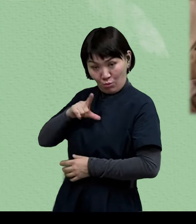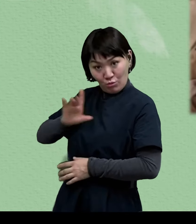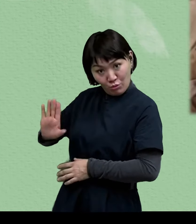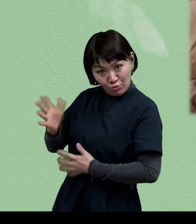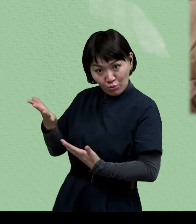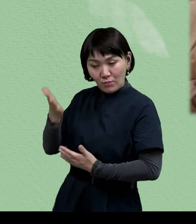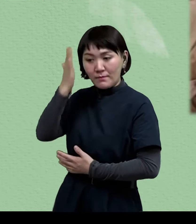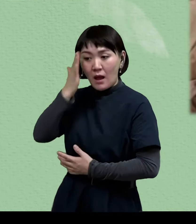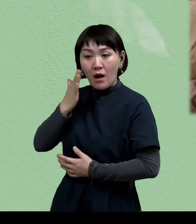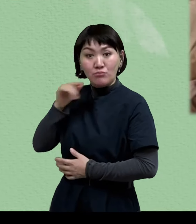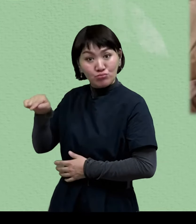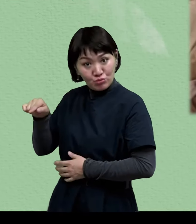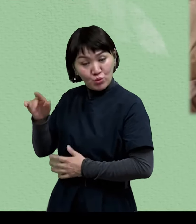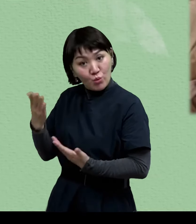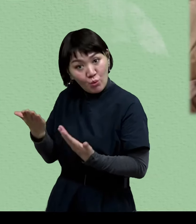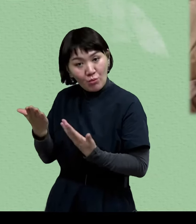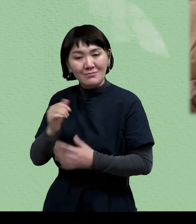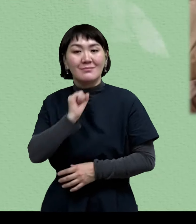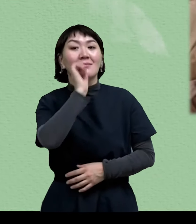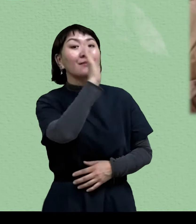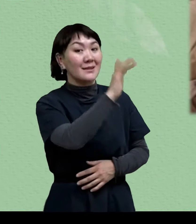гэж асуусанд.